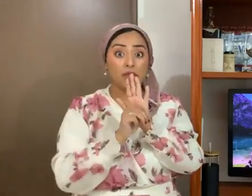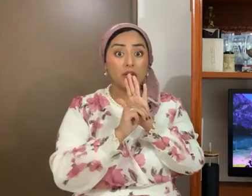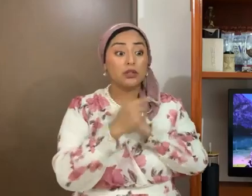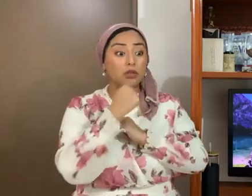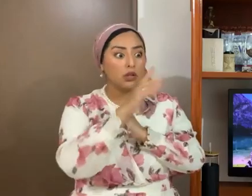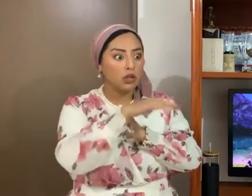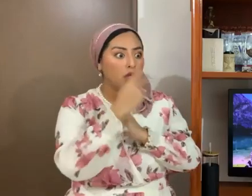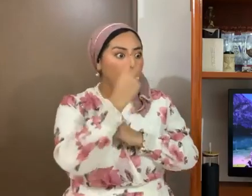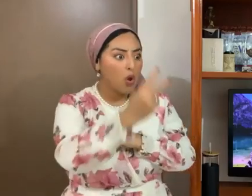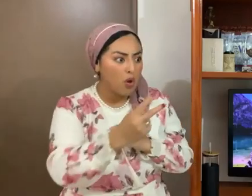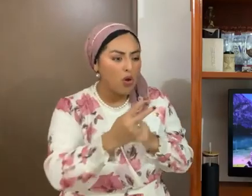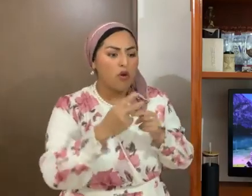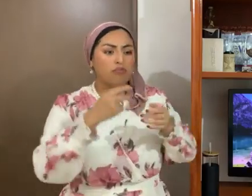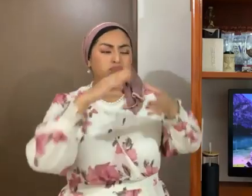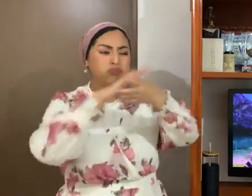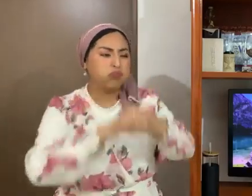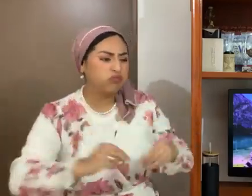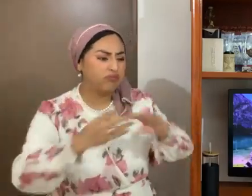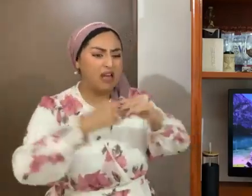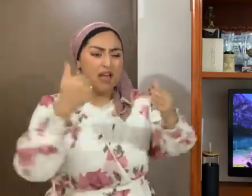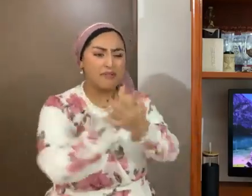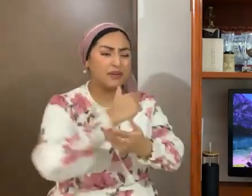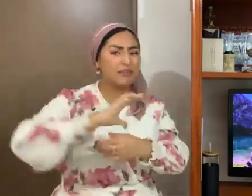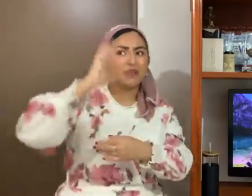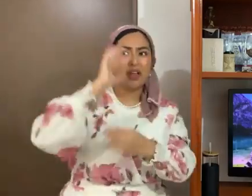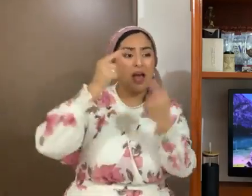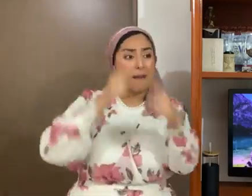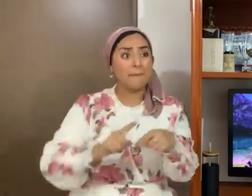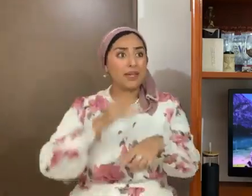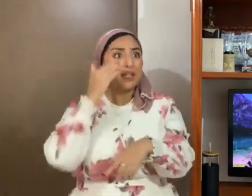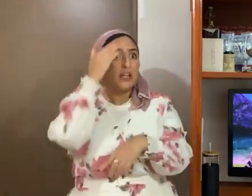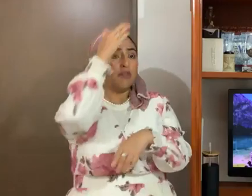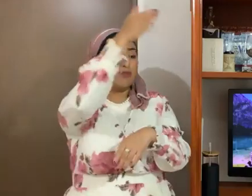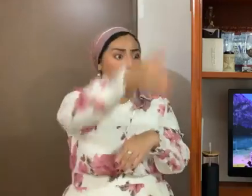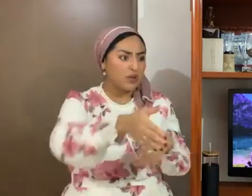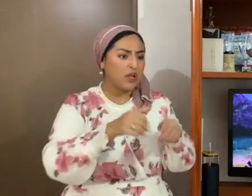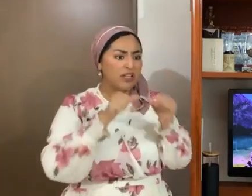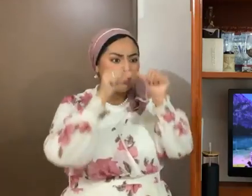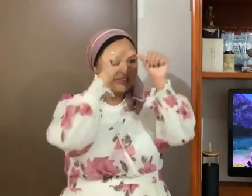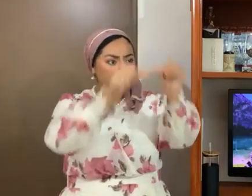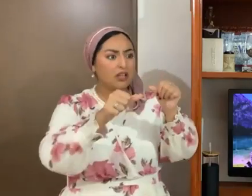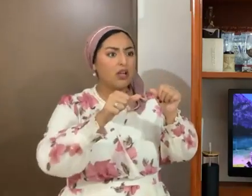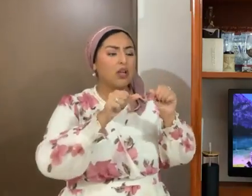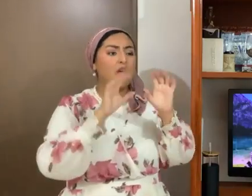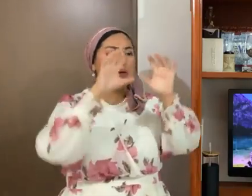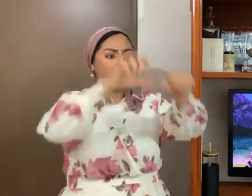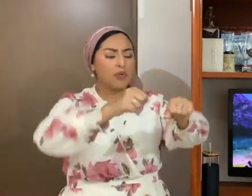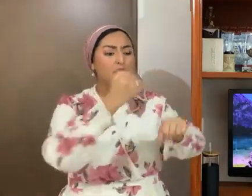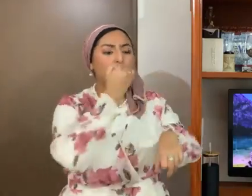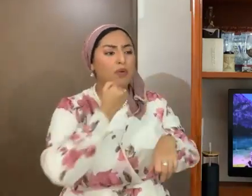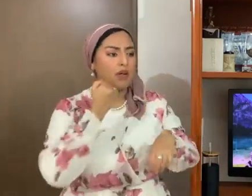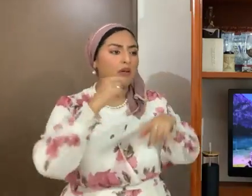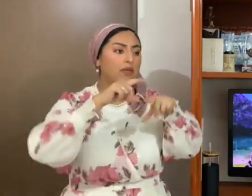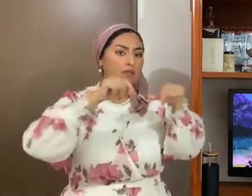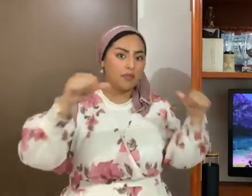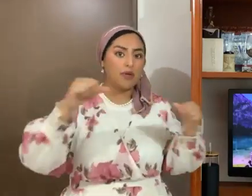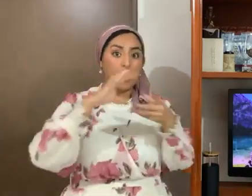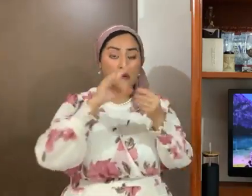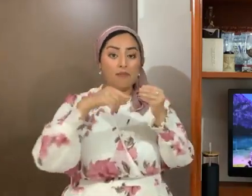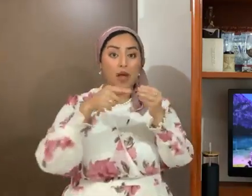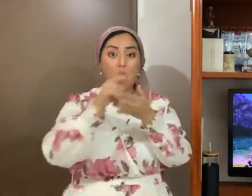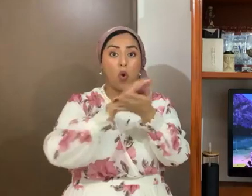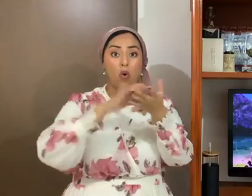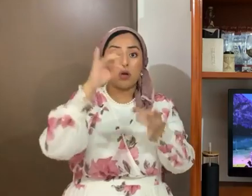dijo, mira todo lo que hemos pasado y lo que vamos a seguir para la tierra prometida, está hablando del Ruach